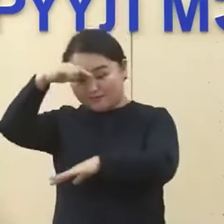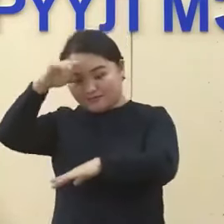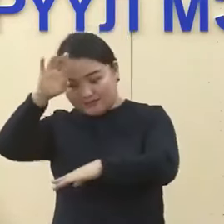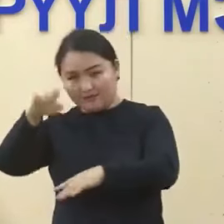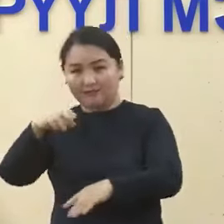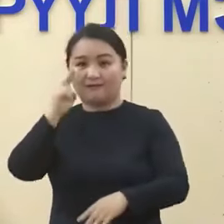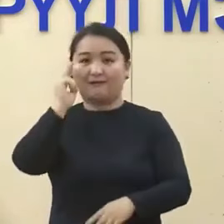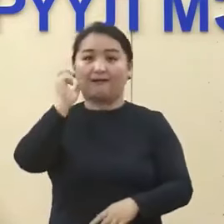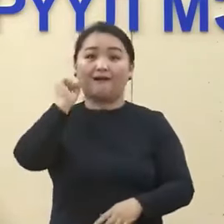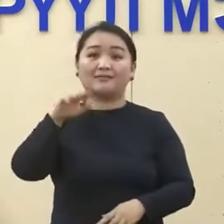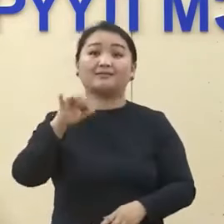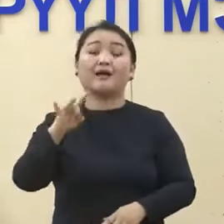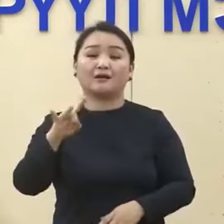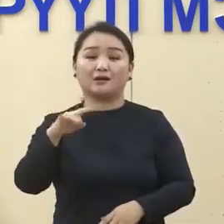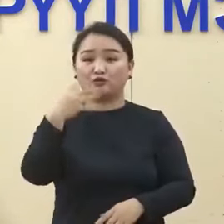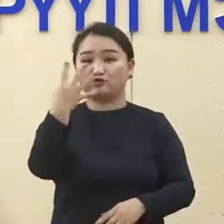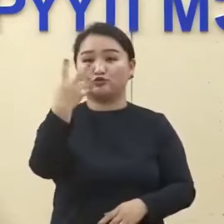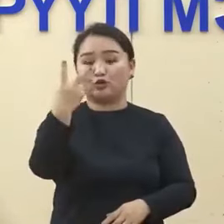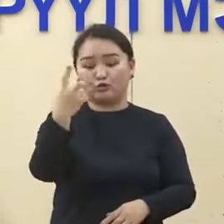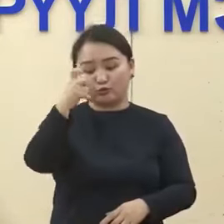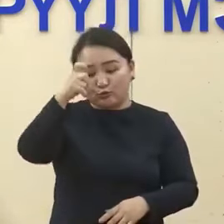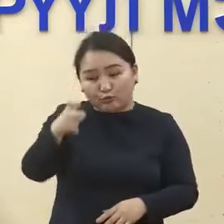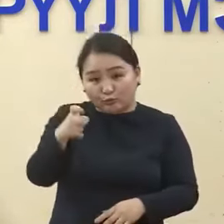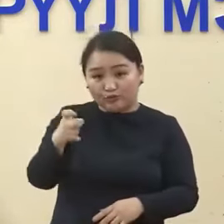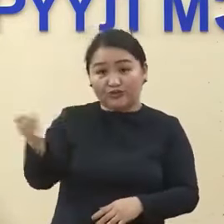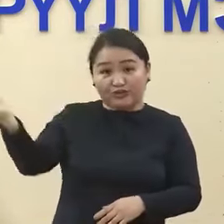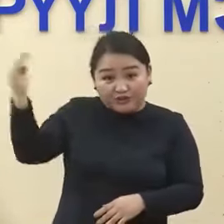42 хүний шинжилгээнд коронавирус илрээгүй.